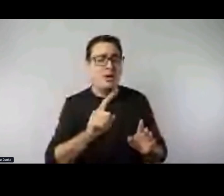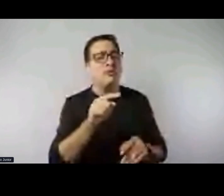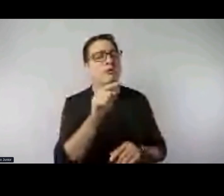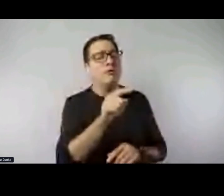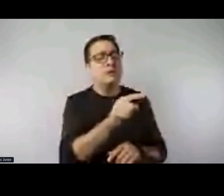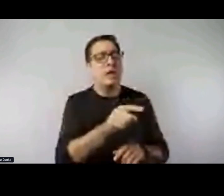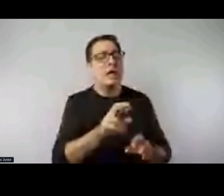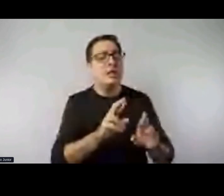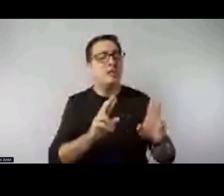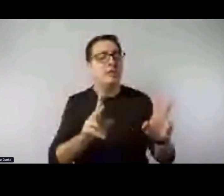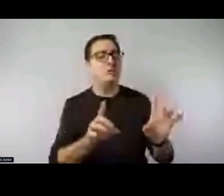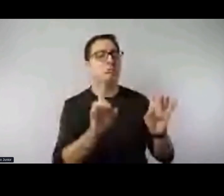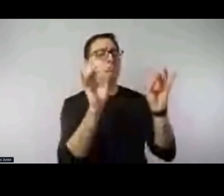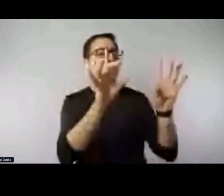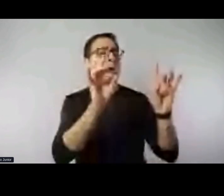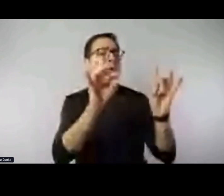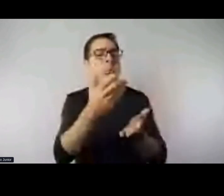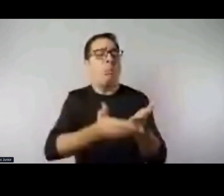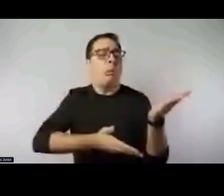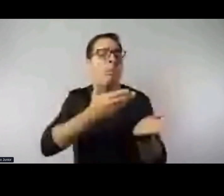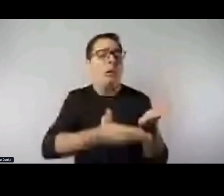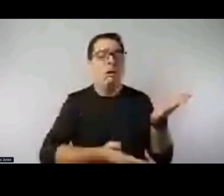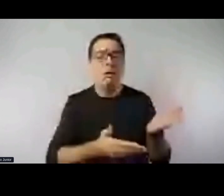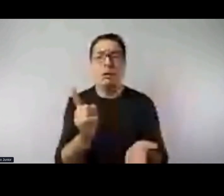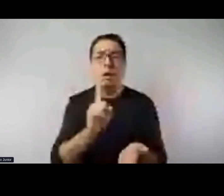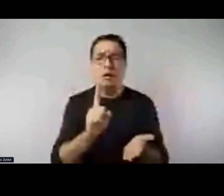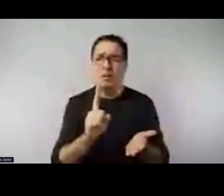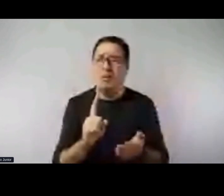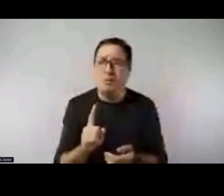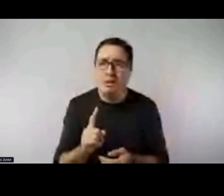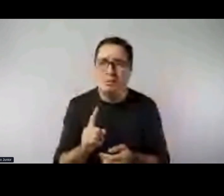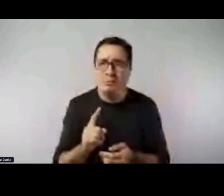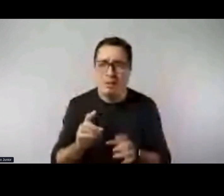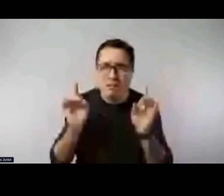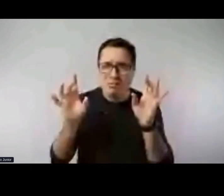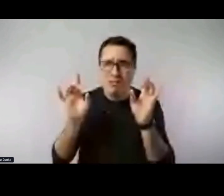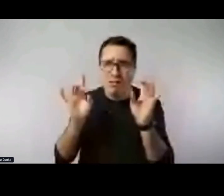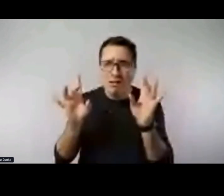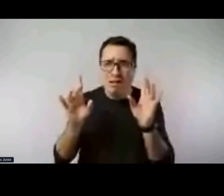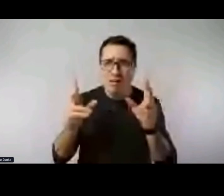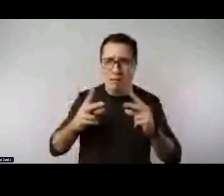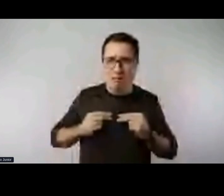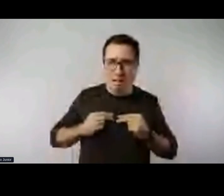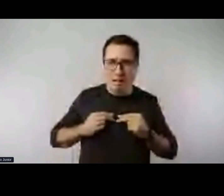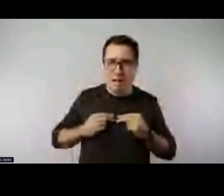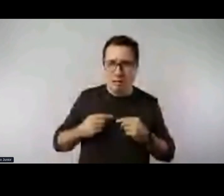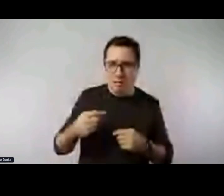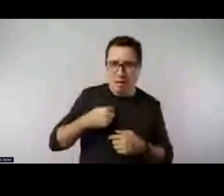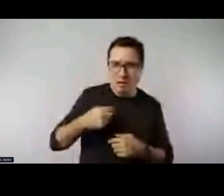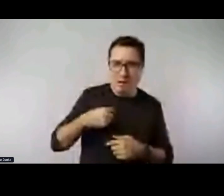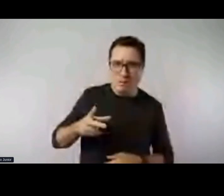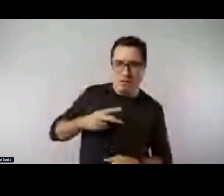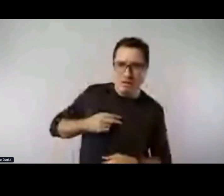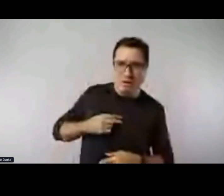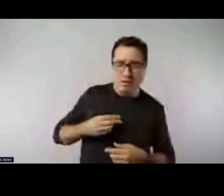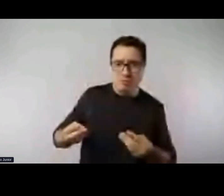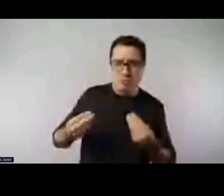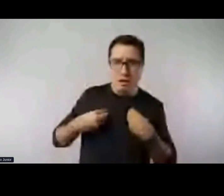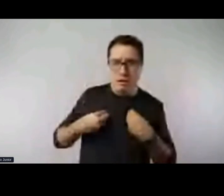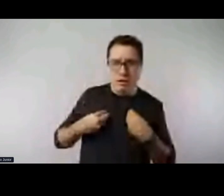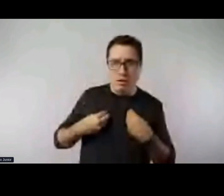com privilégio. Gente, isso não é privilégio. Quer dizer, num lugar, quando a gente tende